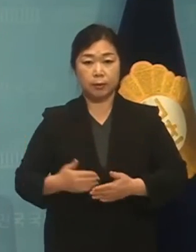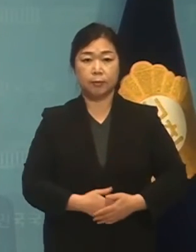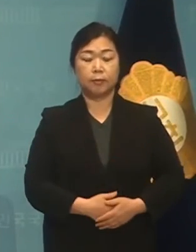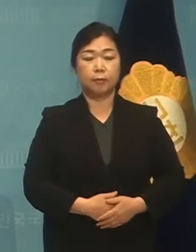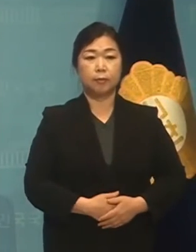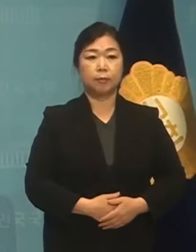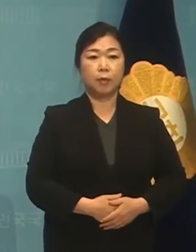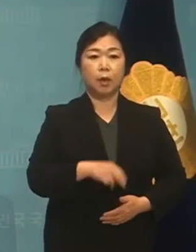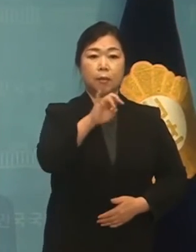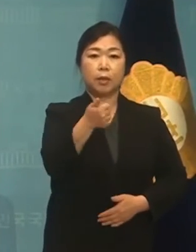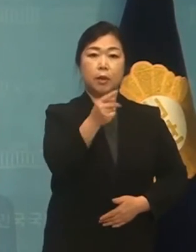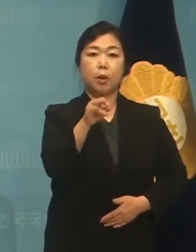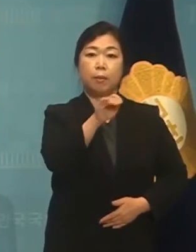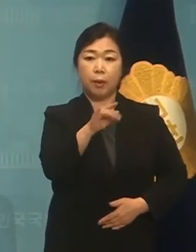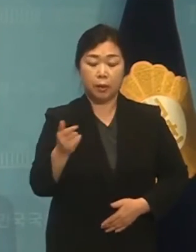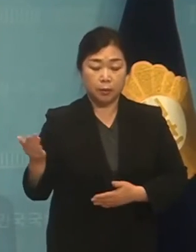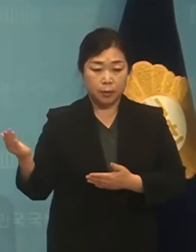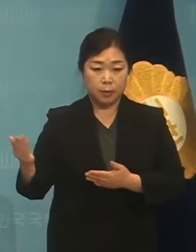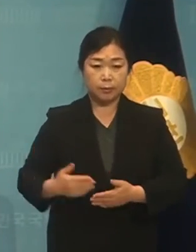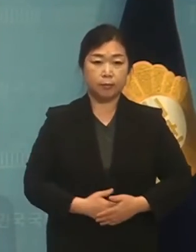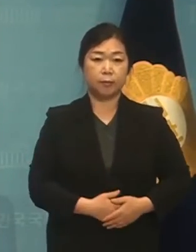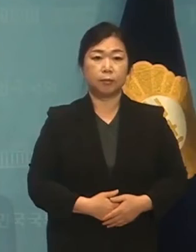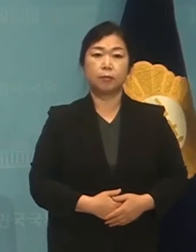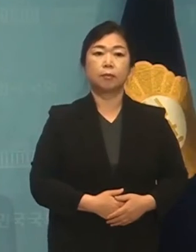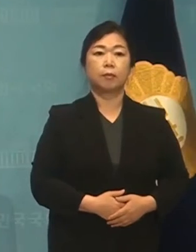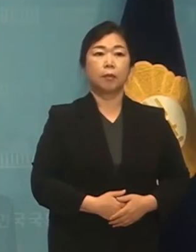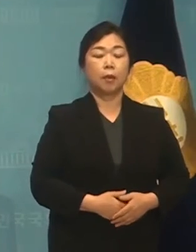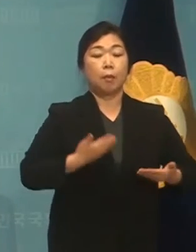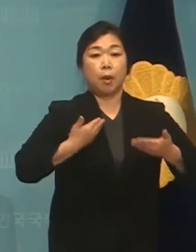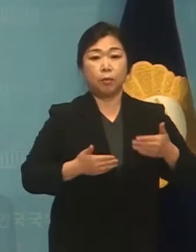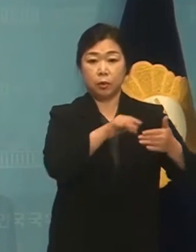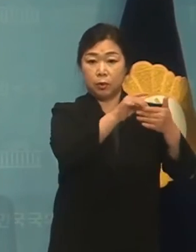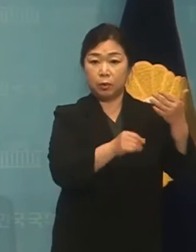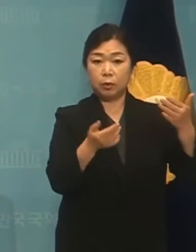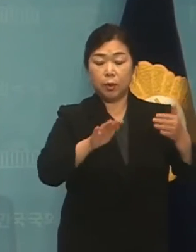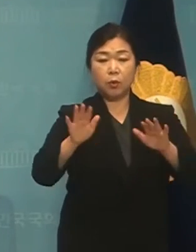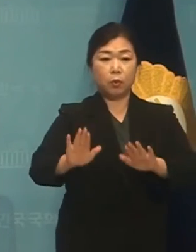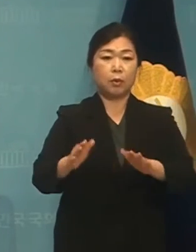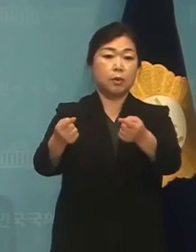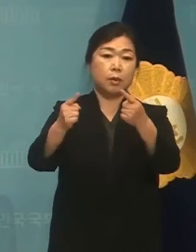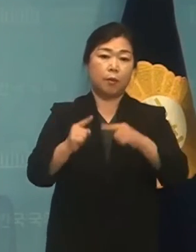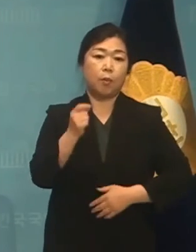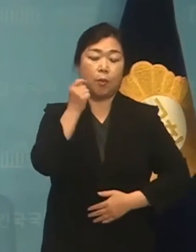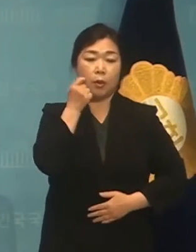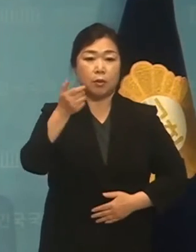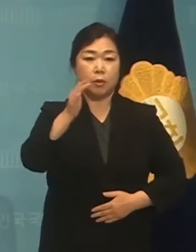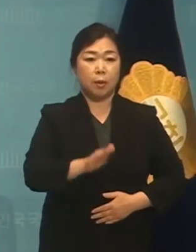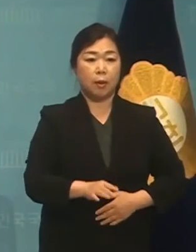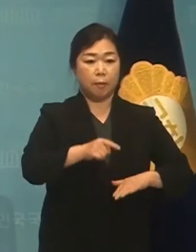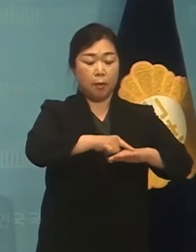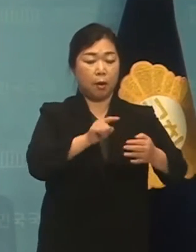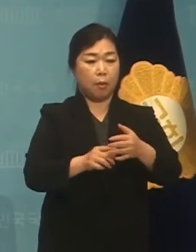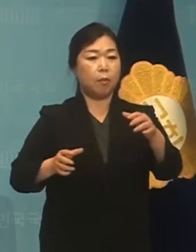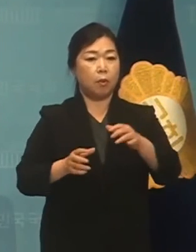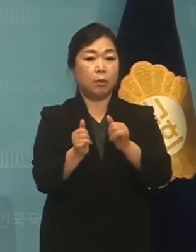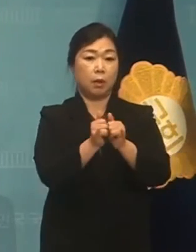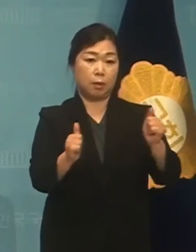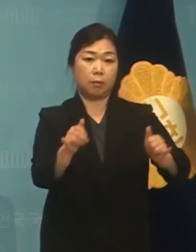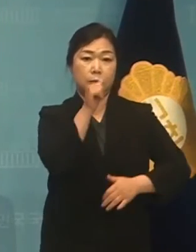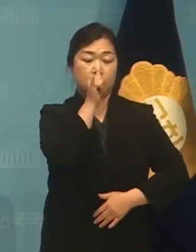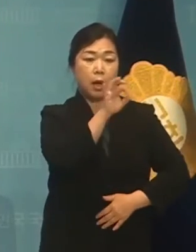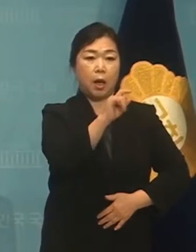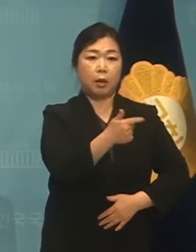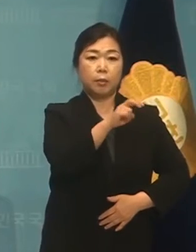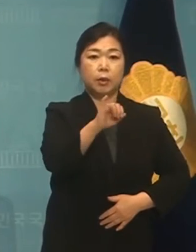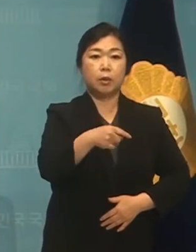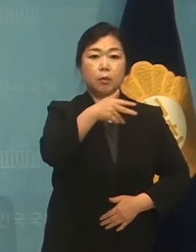참석하셨습니다. 민영배 의원님 자리에 함께 계십니다. 바쁘신 일정상 이 자리에 나오지 못했지만 함께 뜻을 해주신 의원님들이 계십니다.